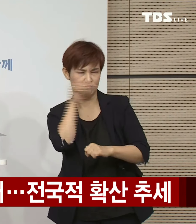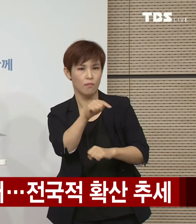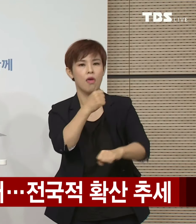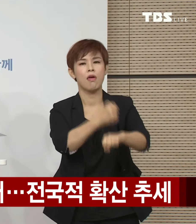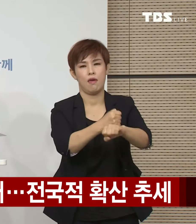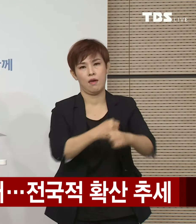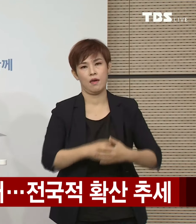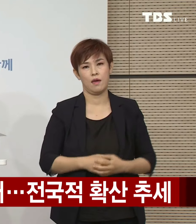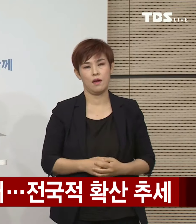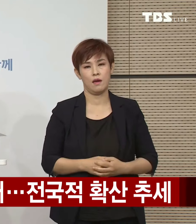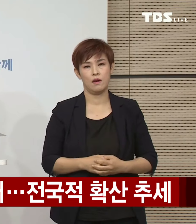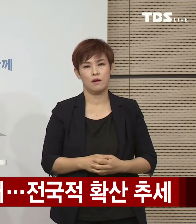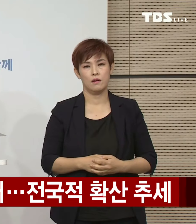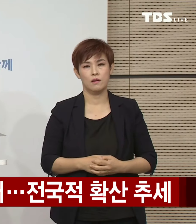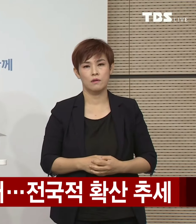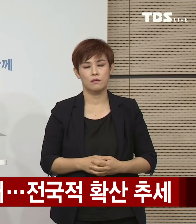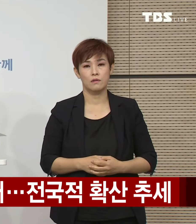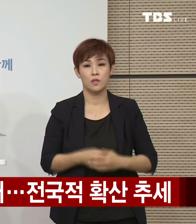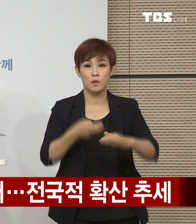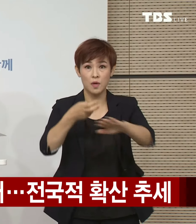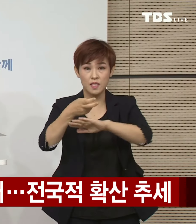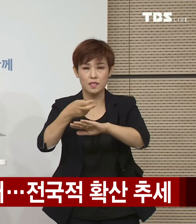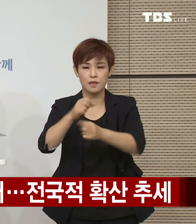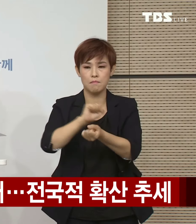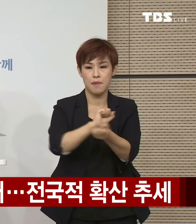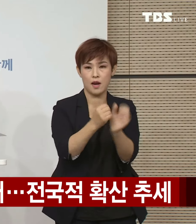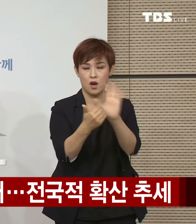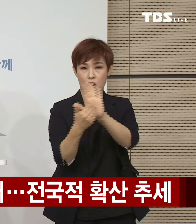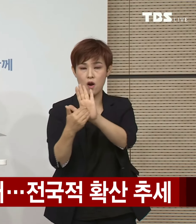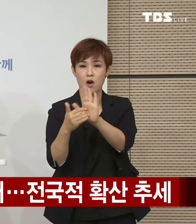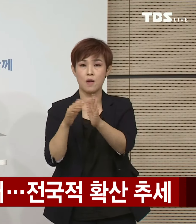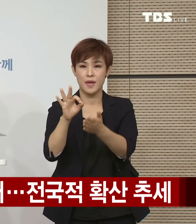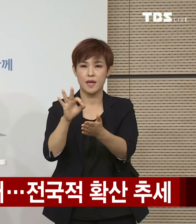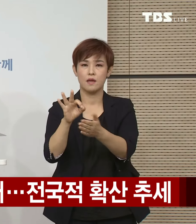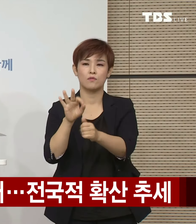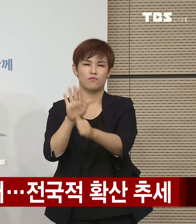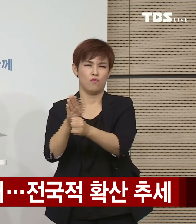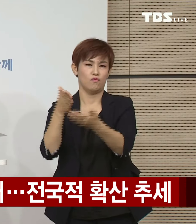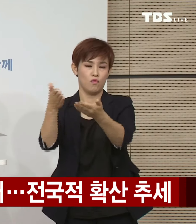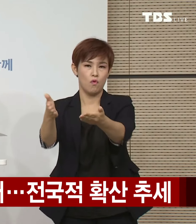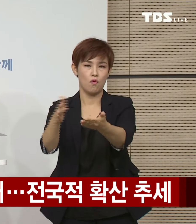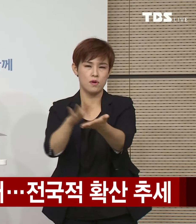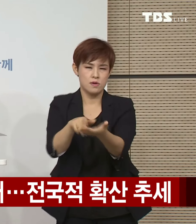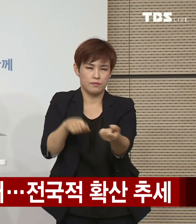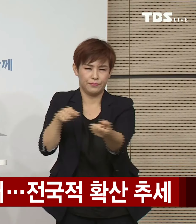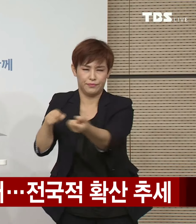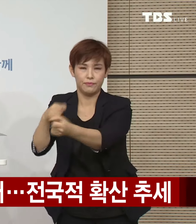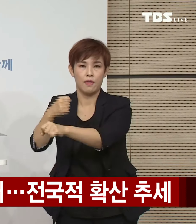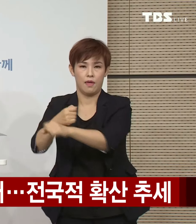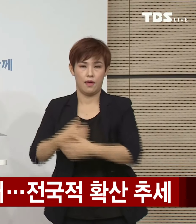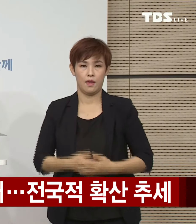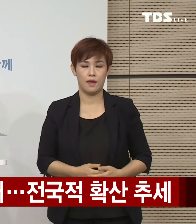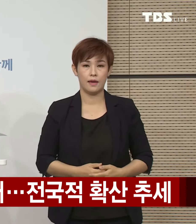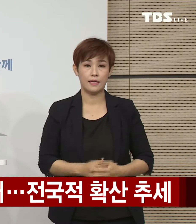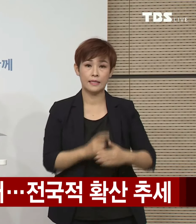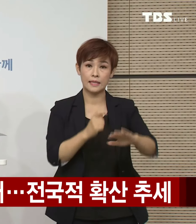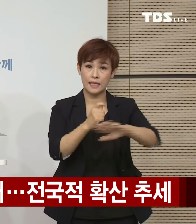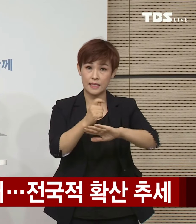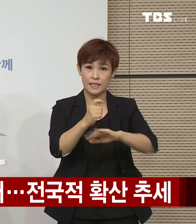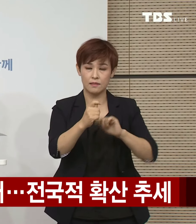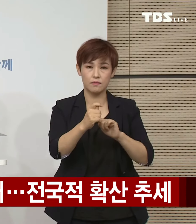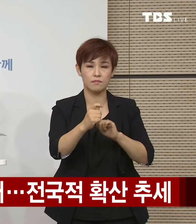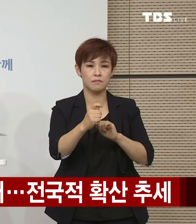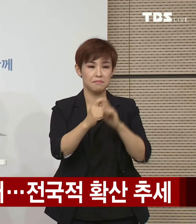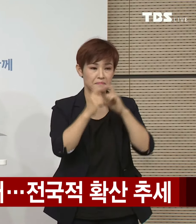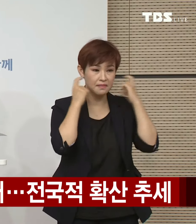실시하고 버스는 방역비를 추가 지원하여 소득을 강화합니다. 택시의 경우